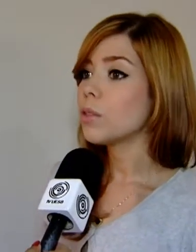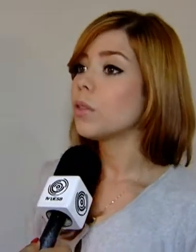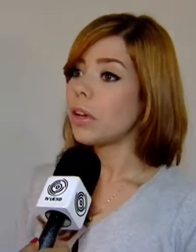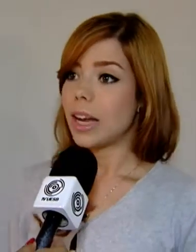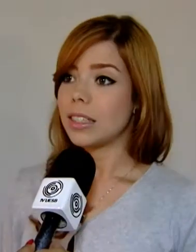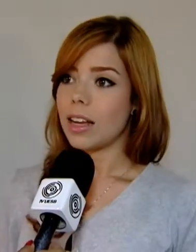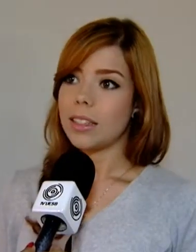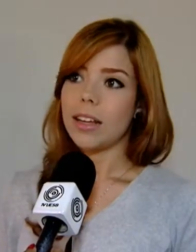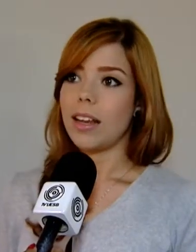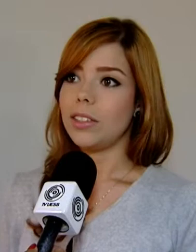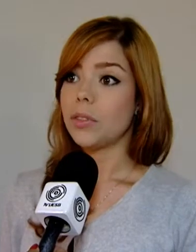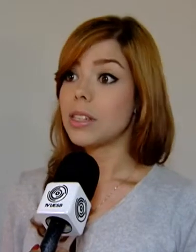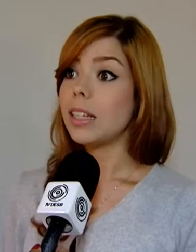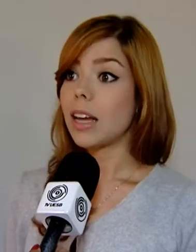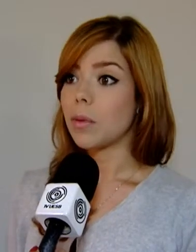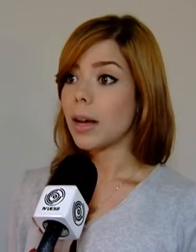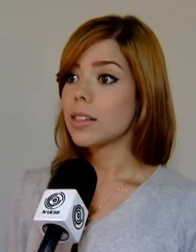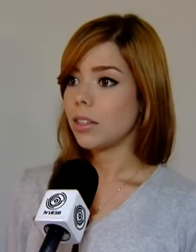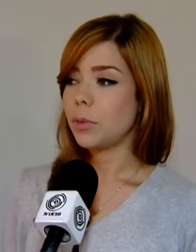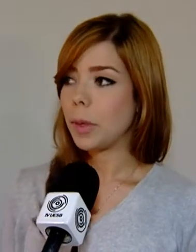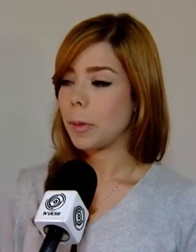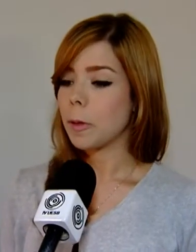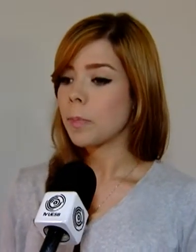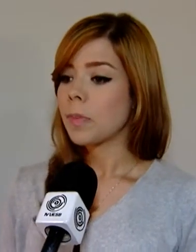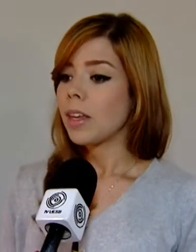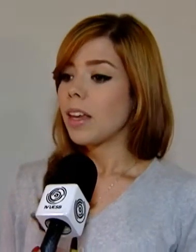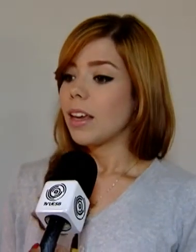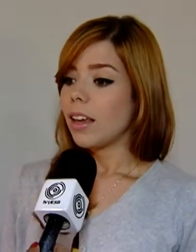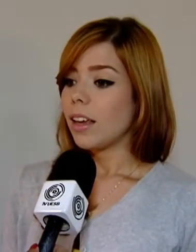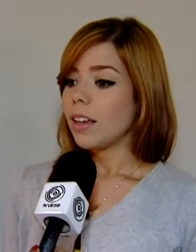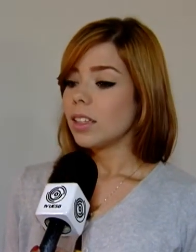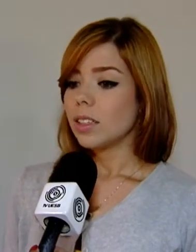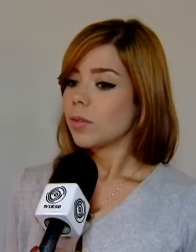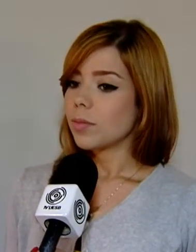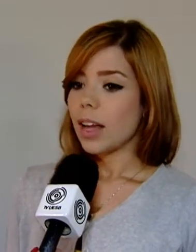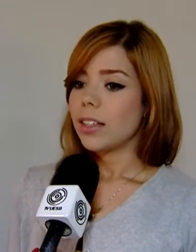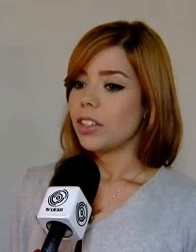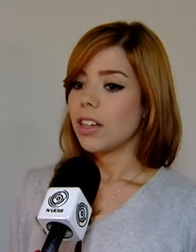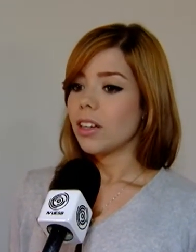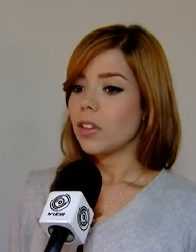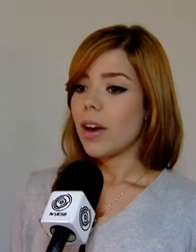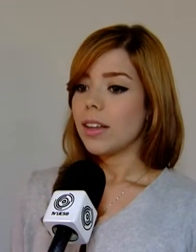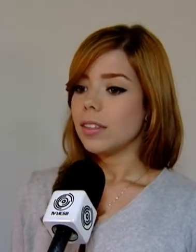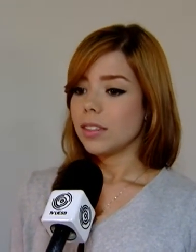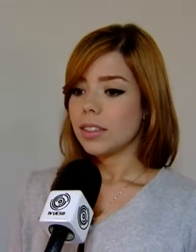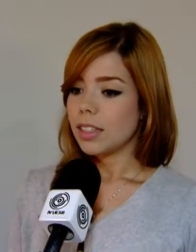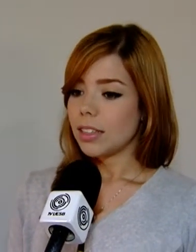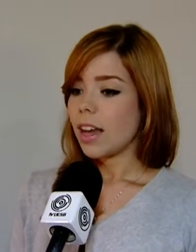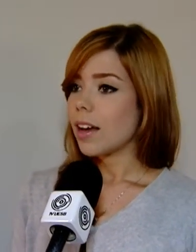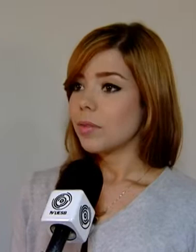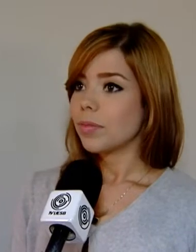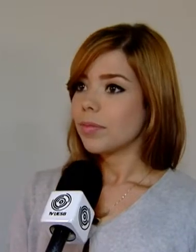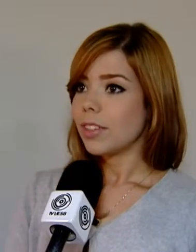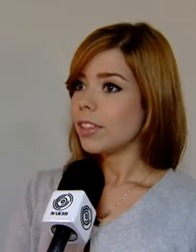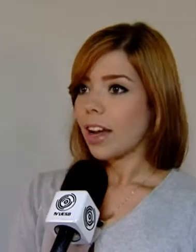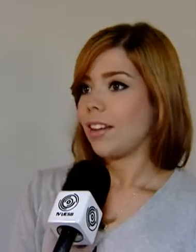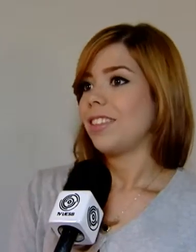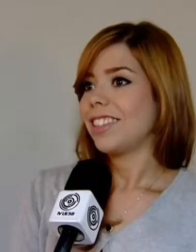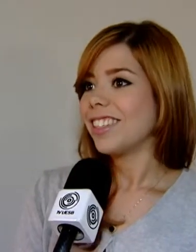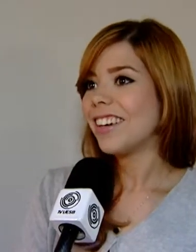os tutoriais da internet facilitaram bastante para mim e a dica que eu dou é tentar tentar entendeu